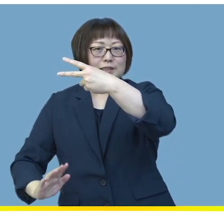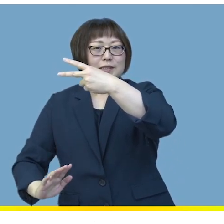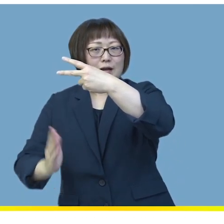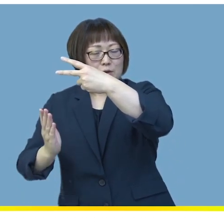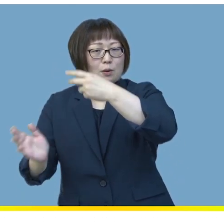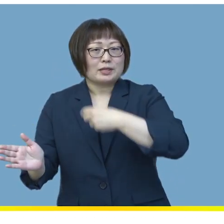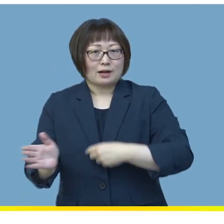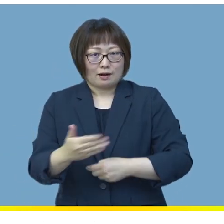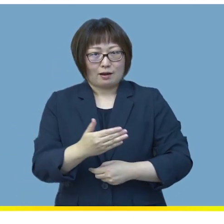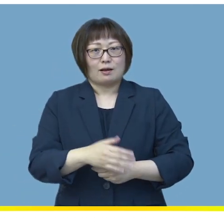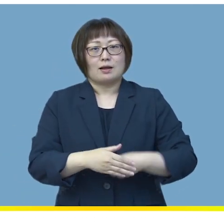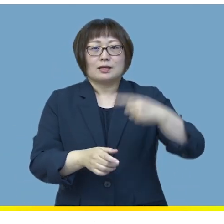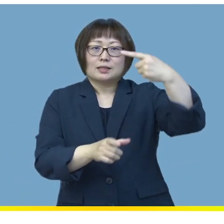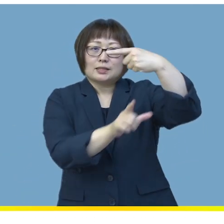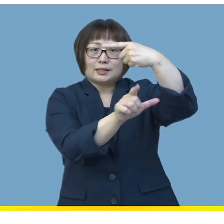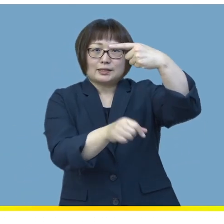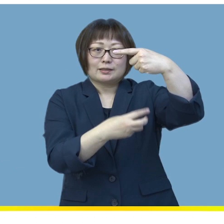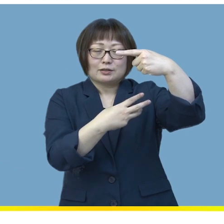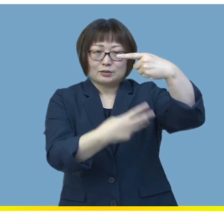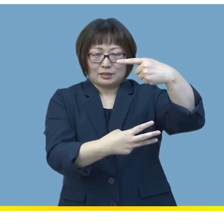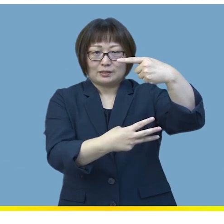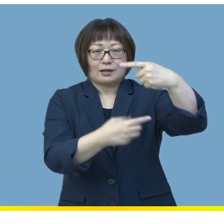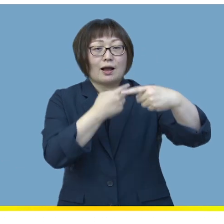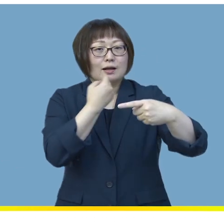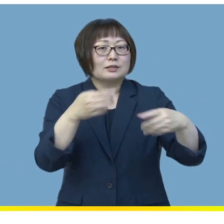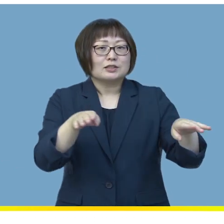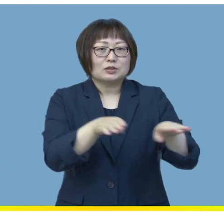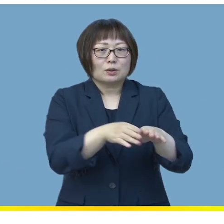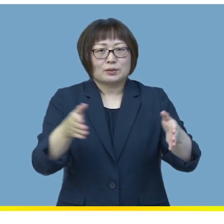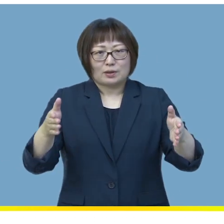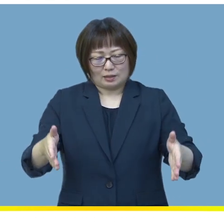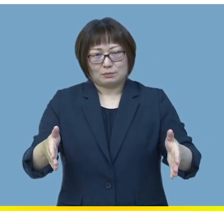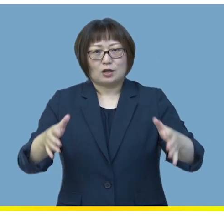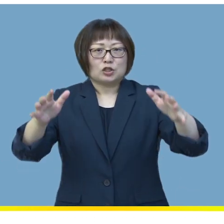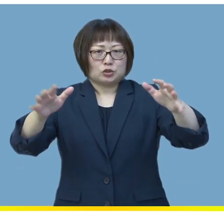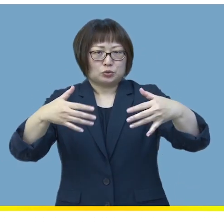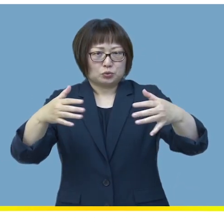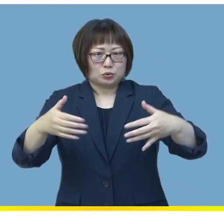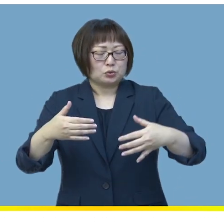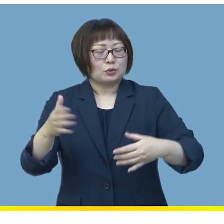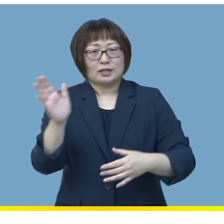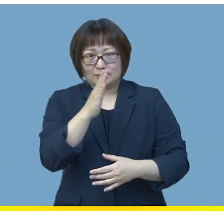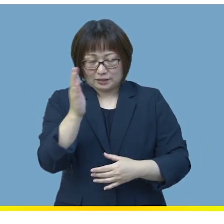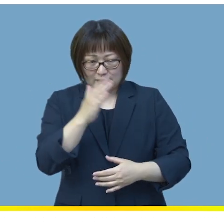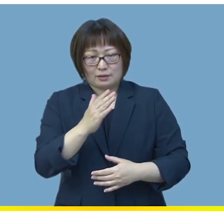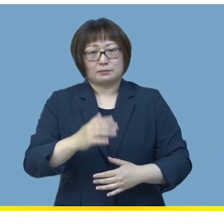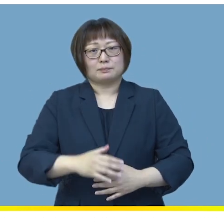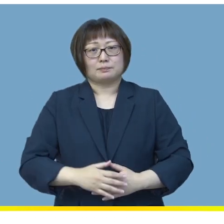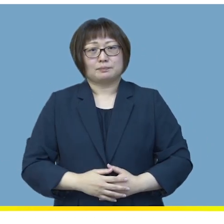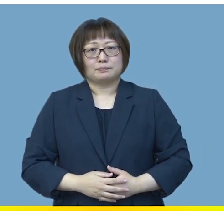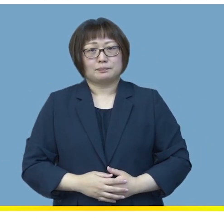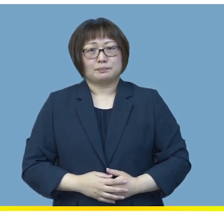1月3日日曜日まで収集はありません